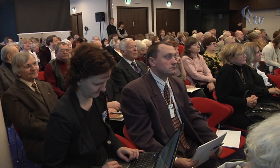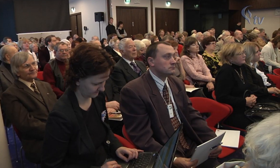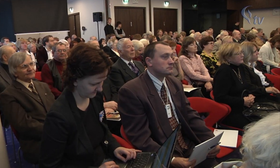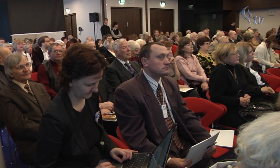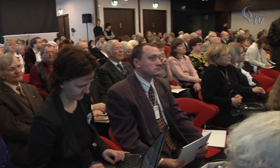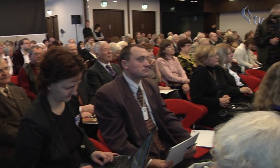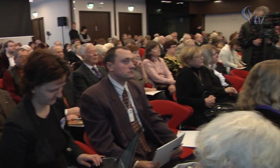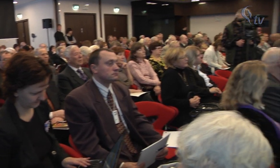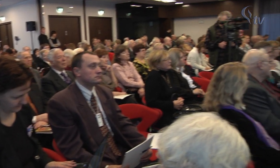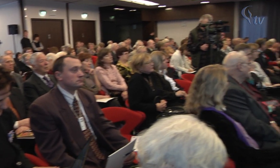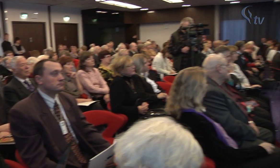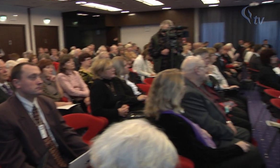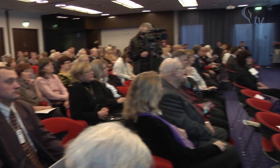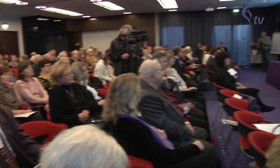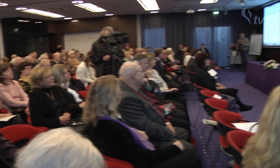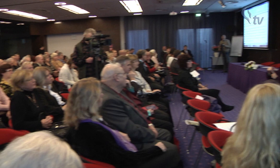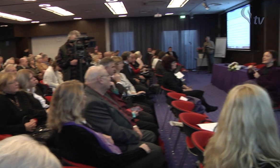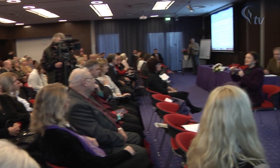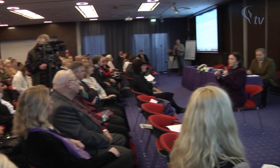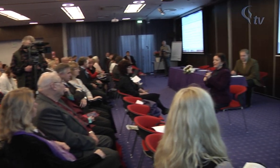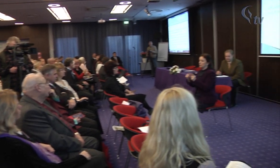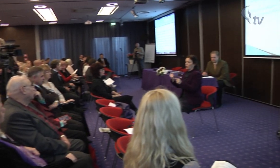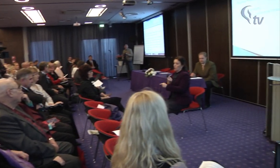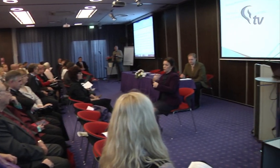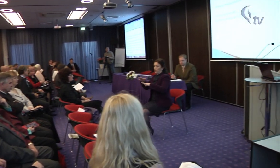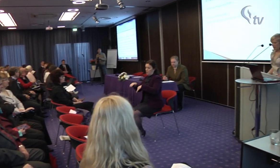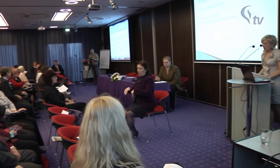Konverentsiga, mis toimub 17. korda. Ja